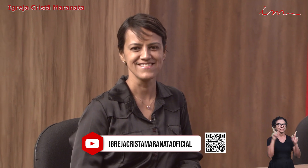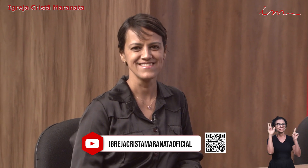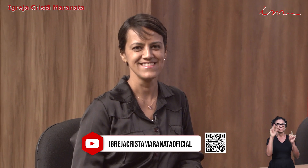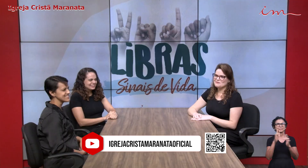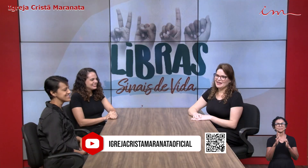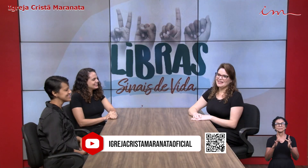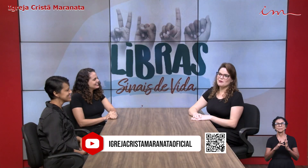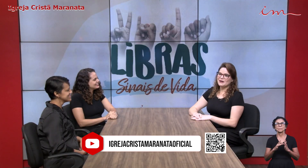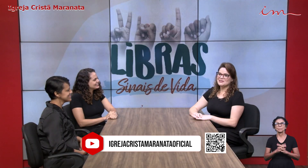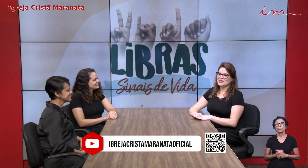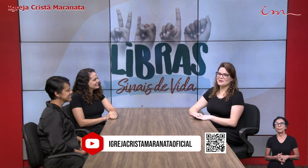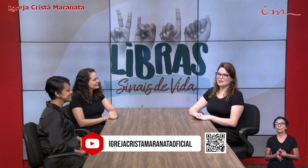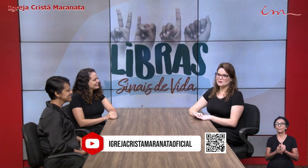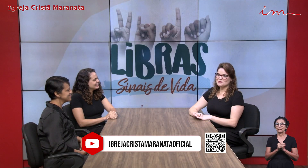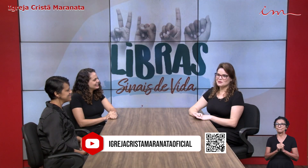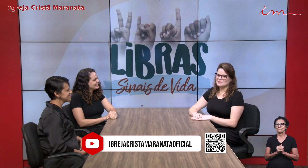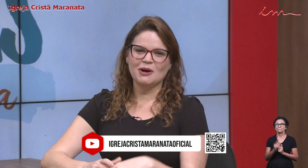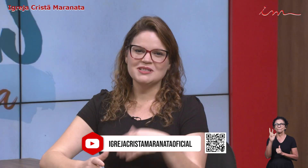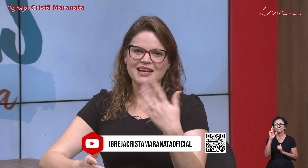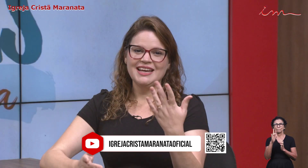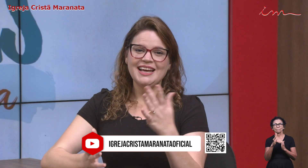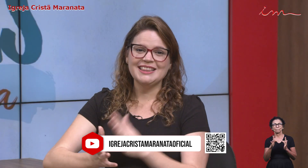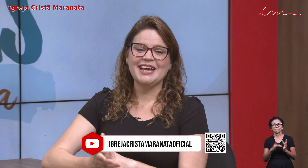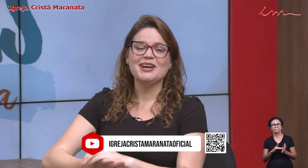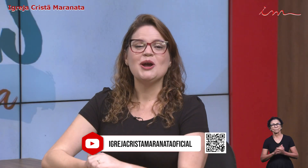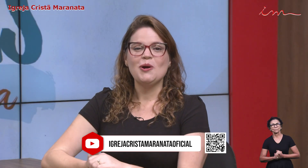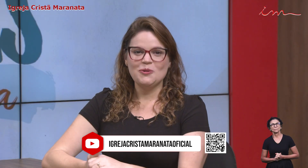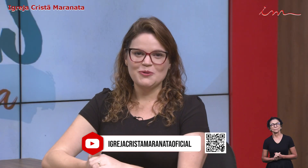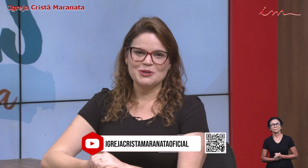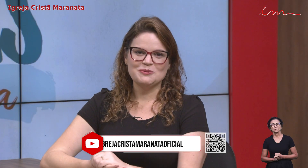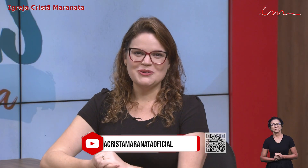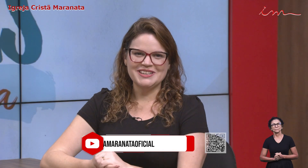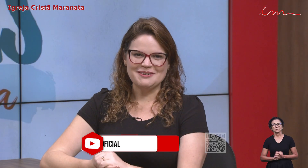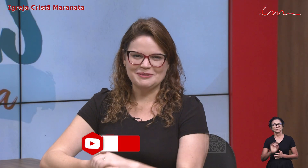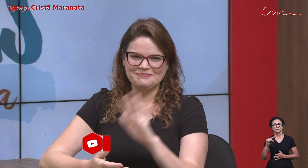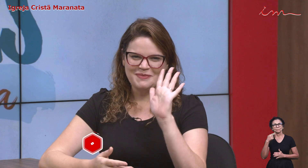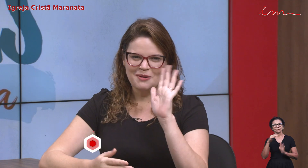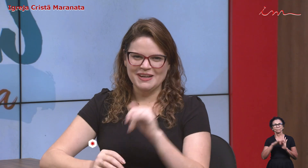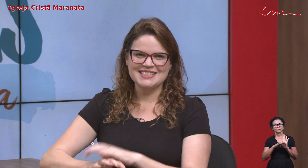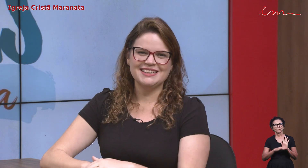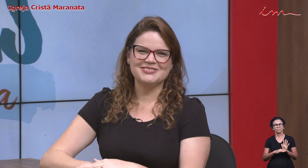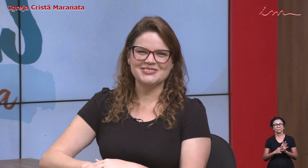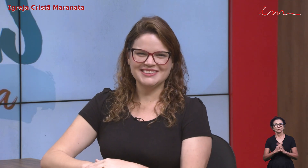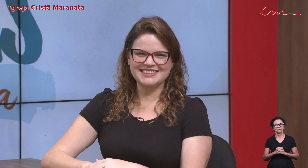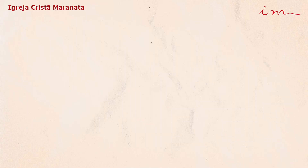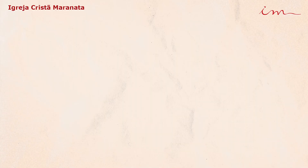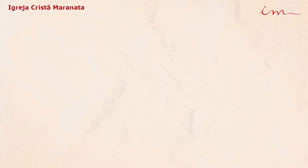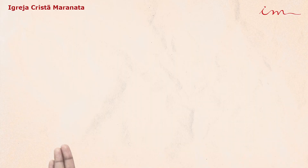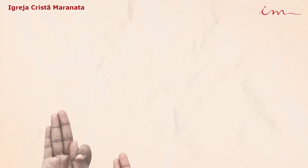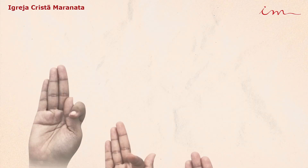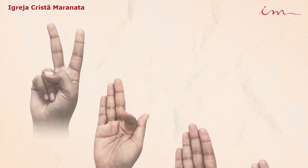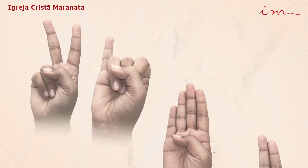irmãos. Amém. E a paz do Senhor a todos, meus irmãos. E até o próximo programa. A paz do Senhor.